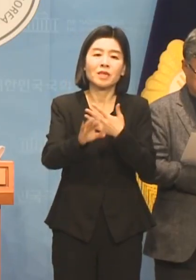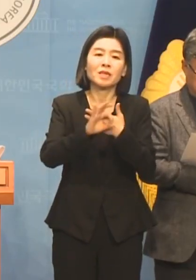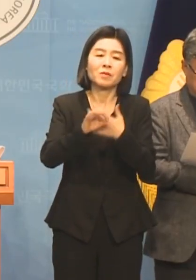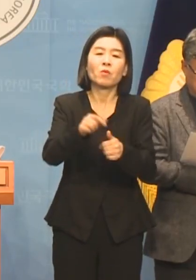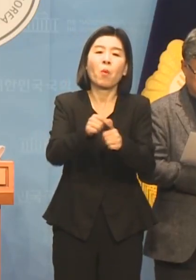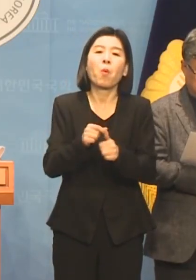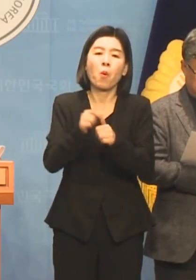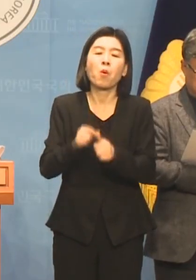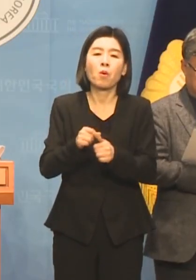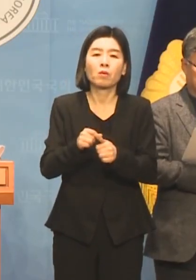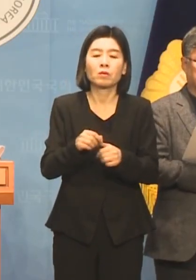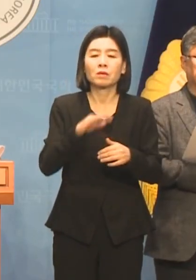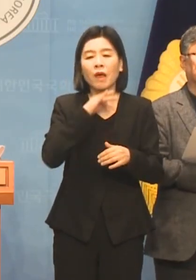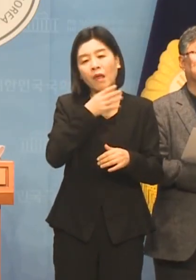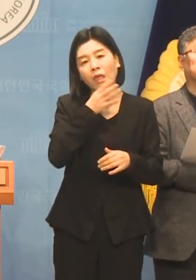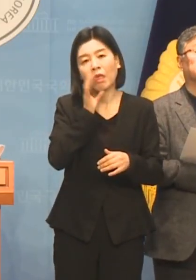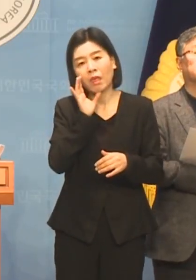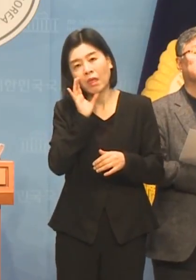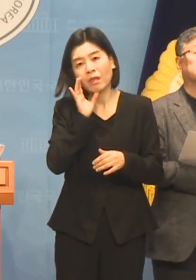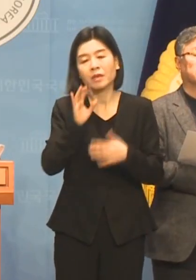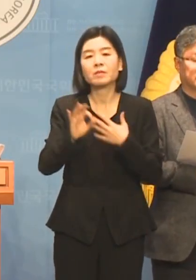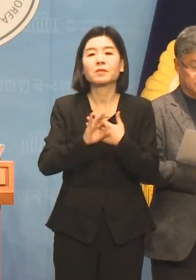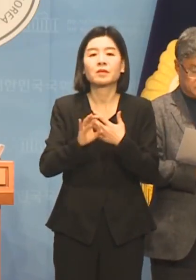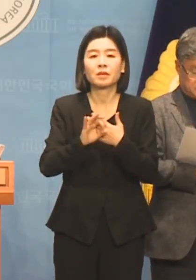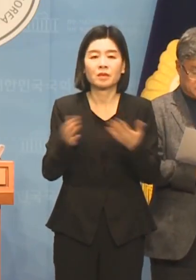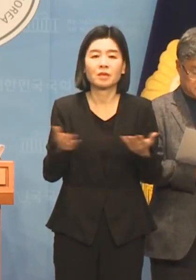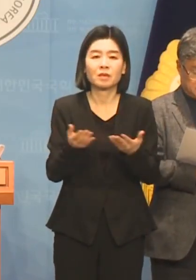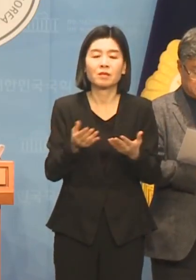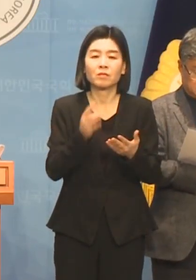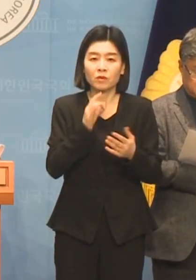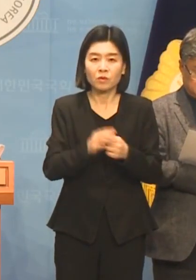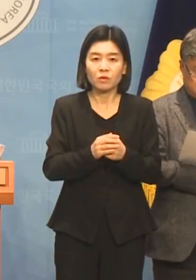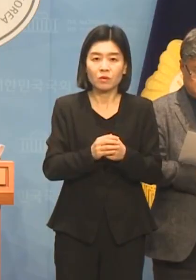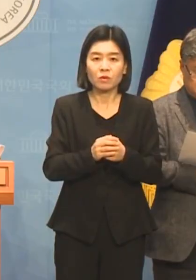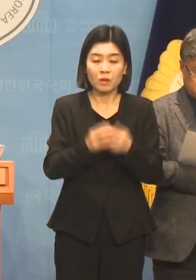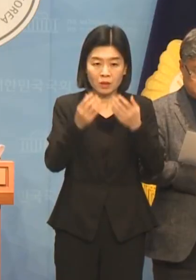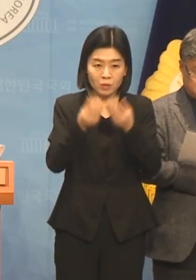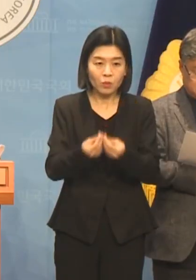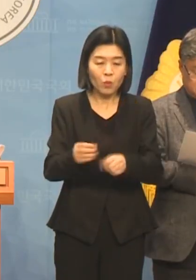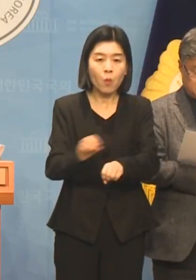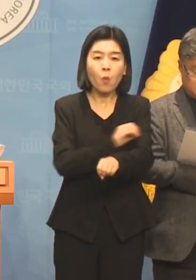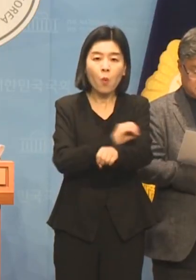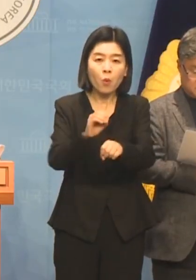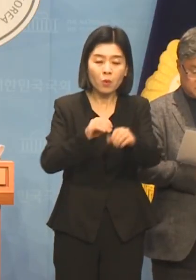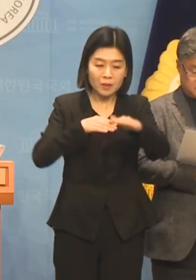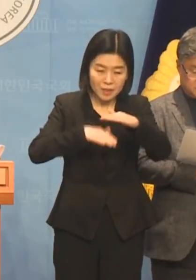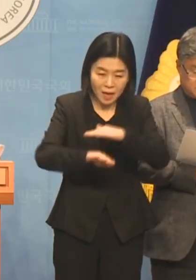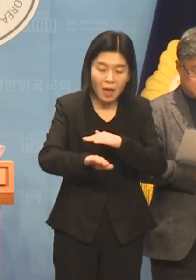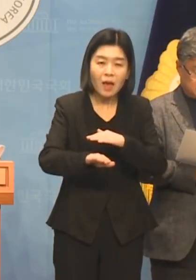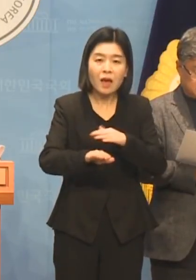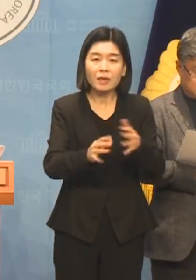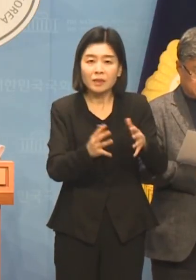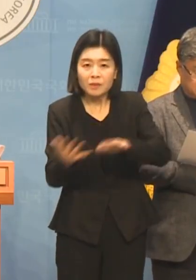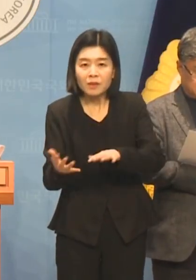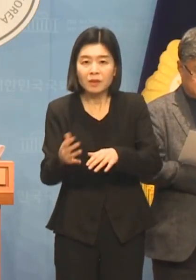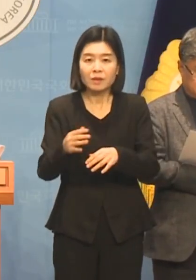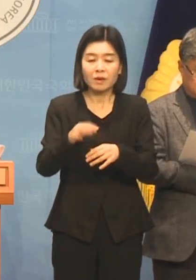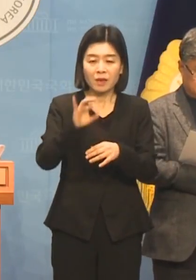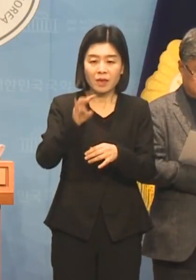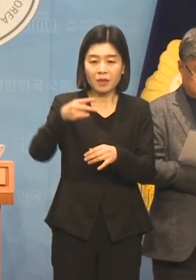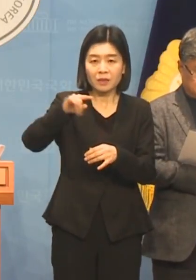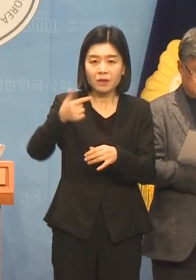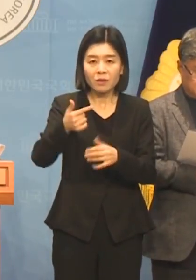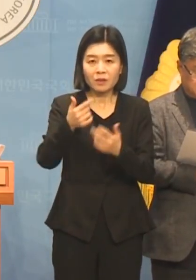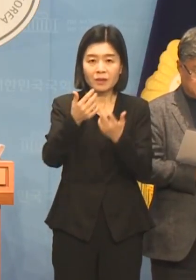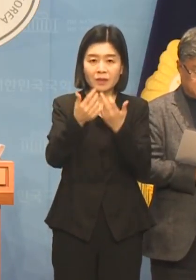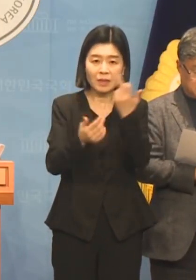있습니다. 산불만의 문제가 아닙니다. 오송 지하차도 참사, 예천 산사태 등 비슷한 재난이 일어날